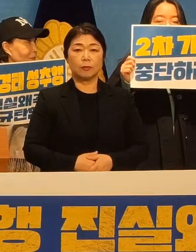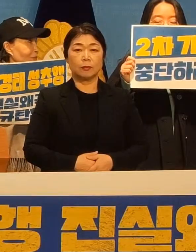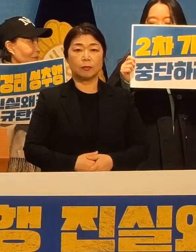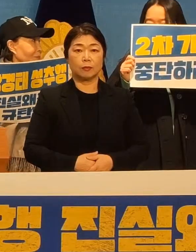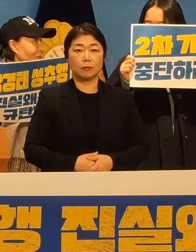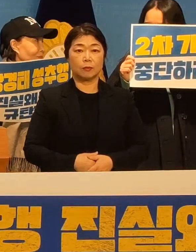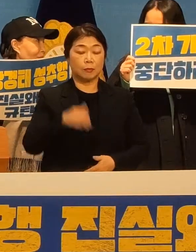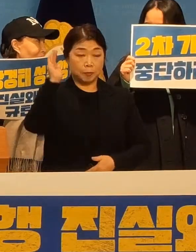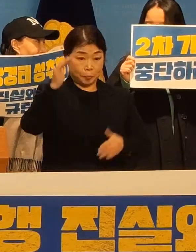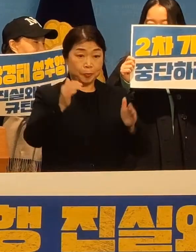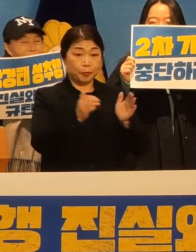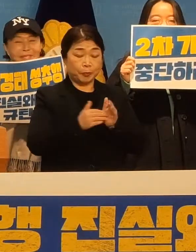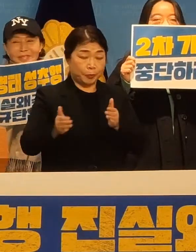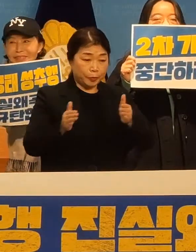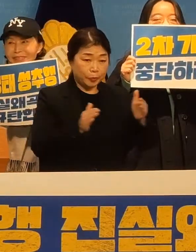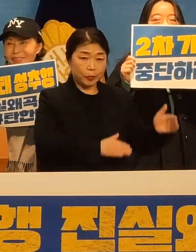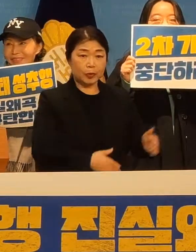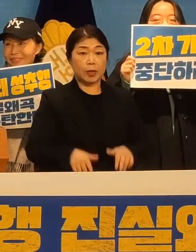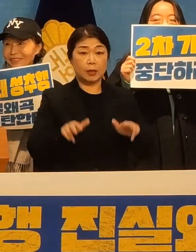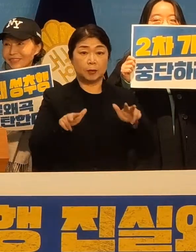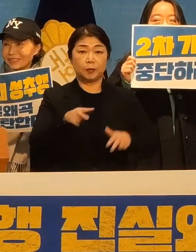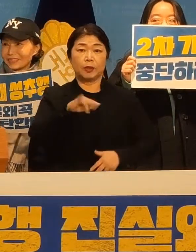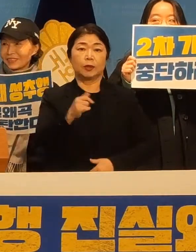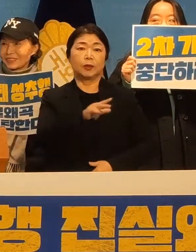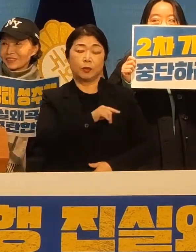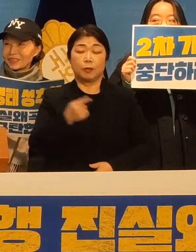발언을 마무리하겠습니다. 의원님.